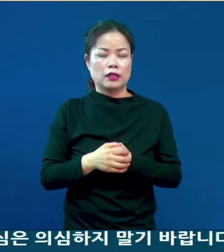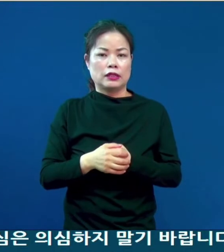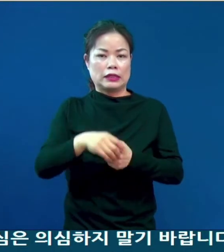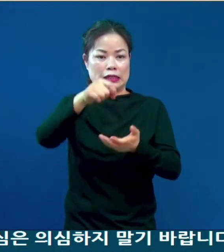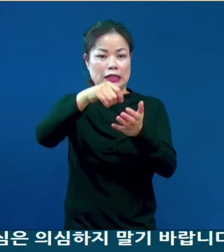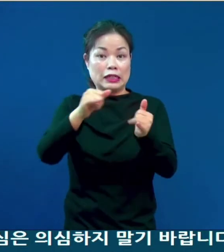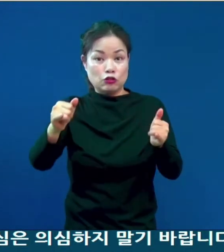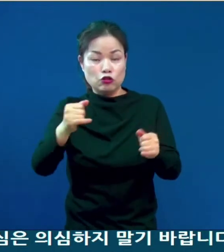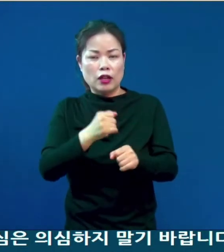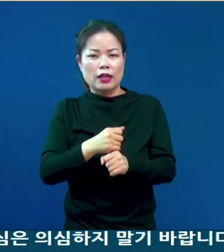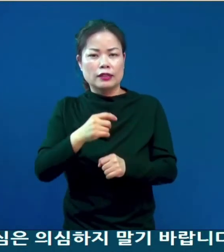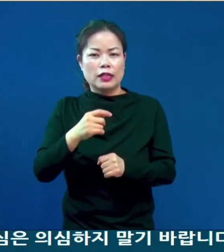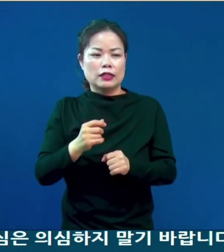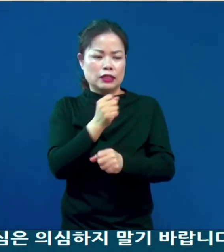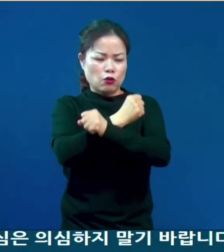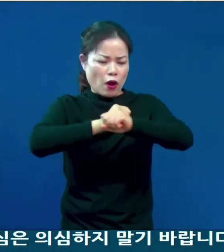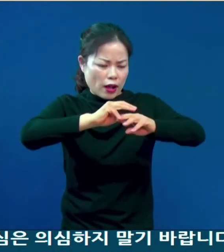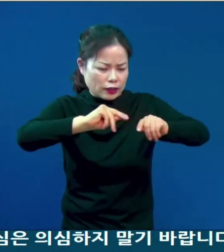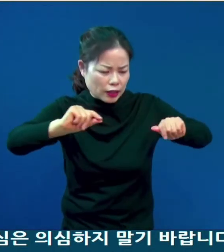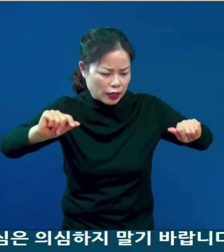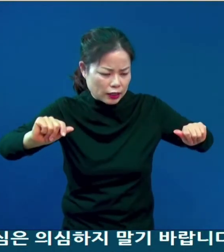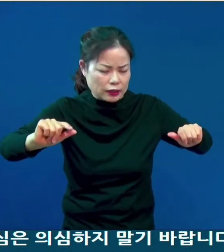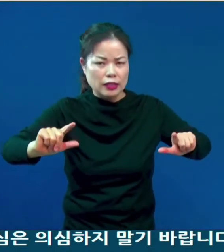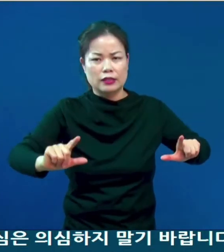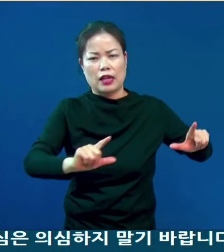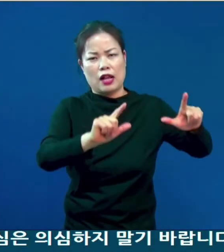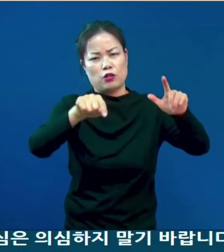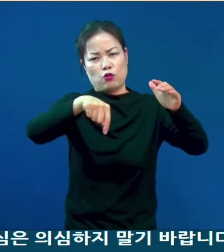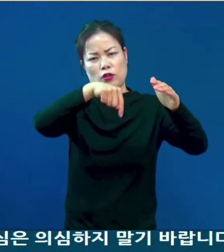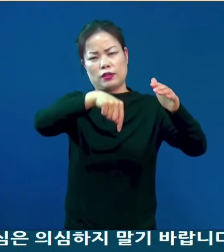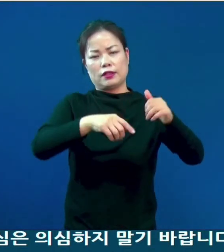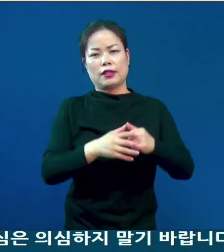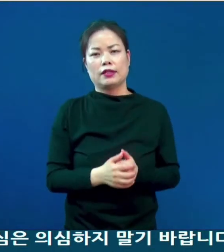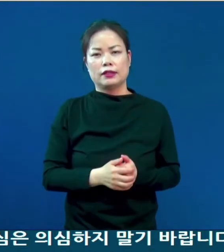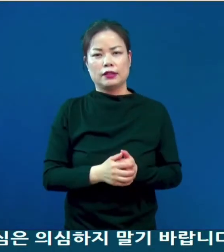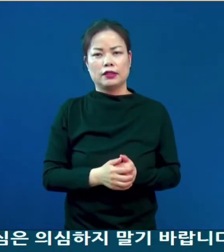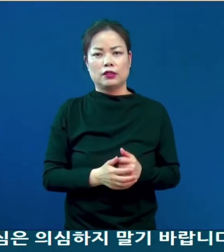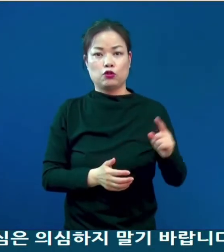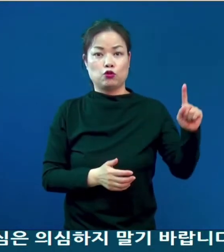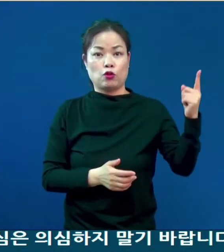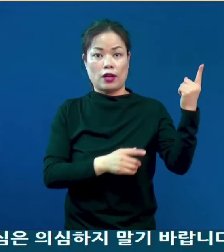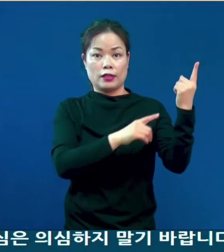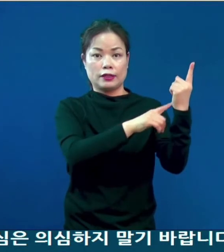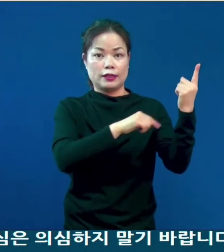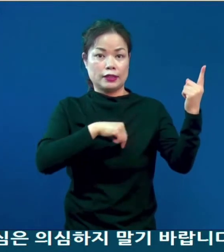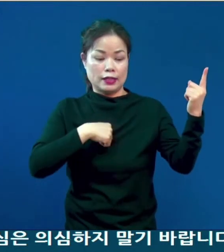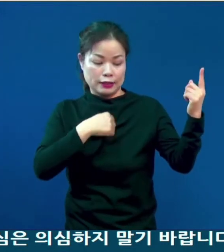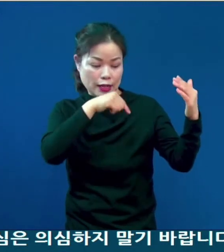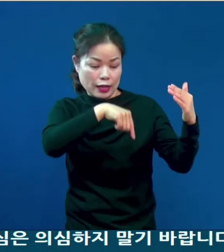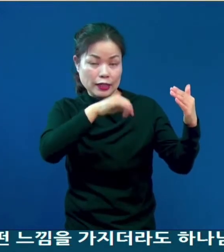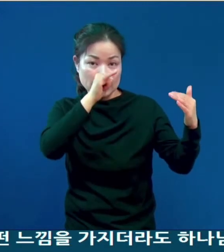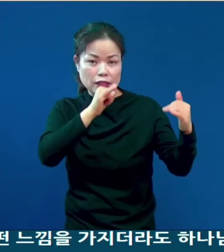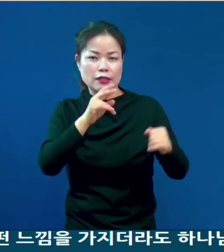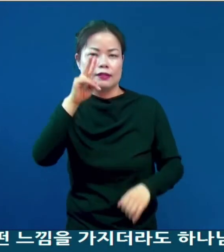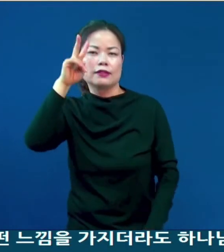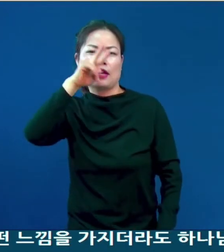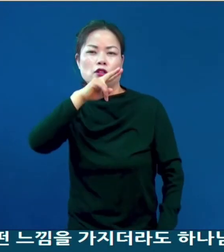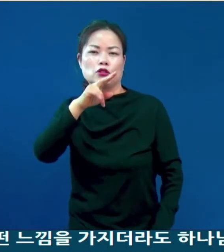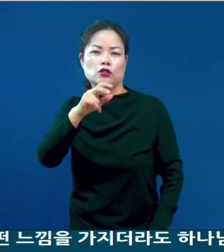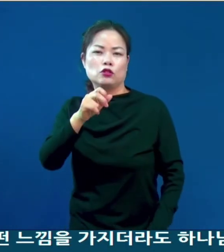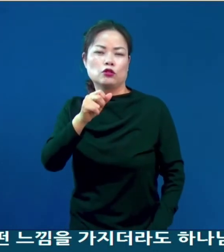작가는 이 광야에서의 시간을 통해서 다윗이 자신 안에 있었던 사울을